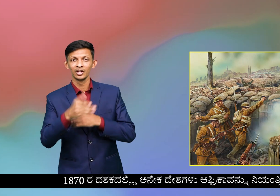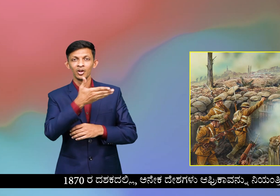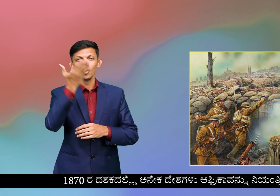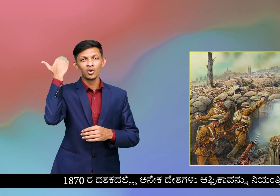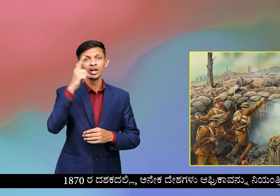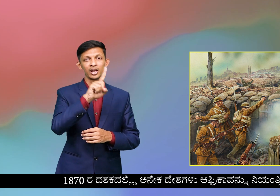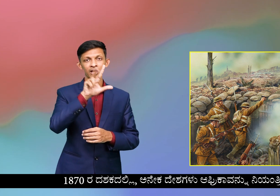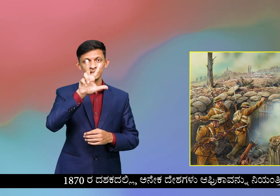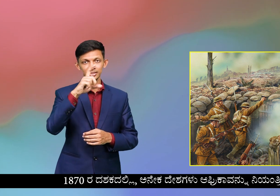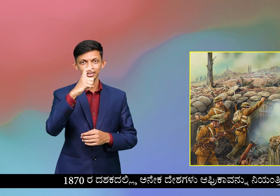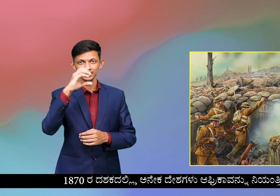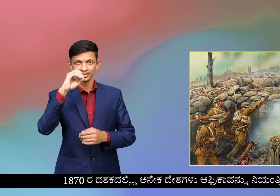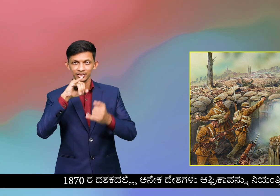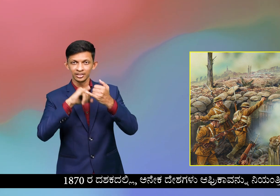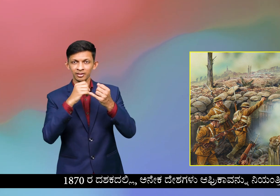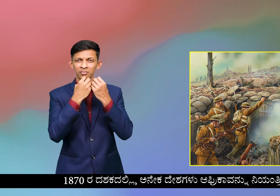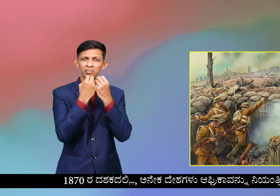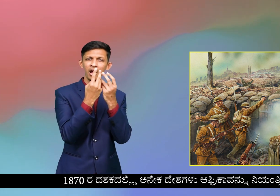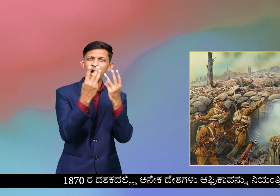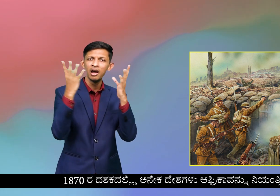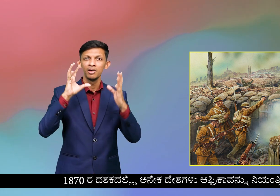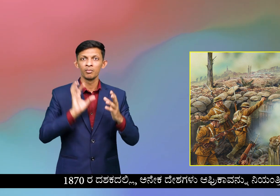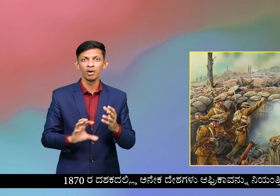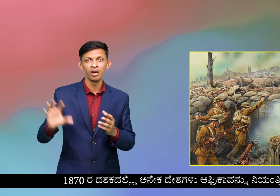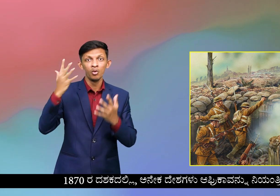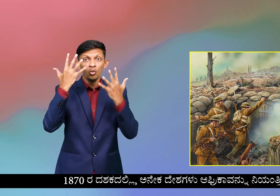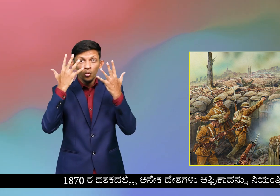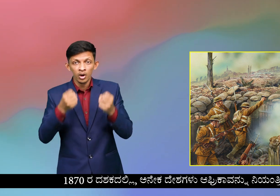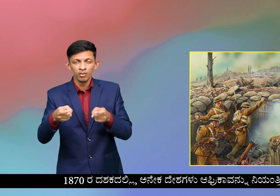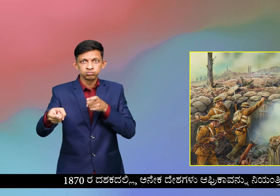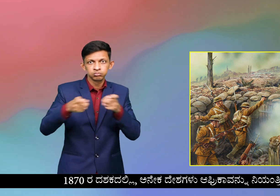ರ ದಶಕದಲ್ಲಿ ಅನೇಕ ದೇಶಗಳು ಆಫ್ರಿಕಾವನ್ನು ನಿಯಂತ್ರಿಸಲು ಬಯಸಿದವು.